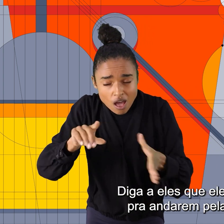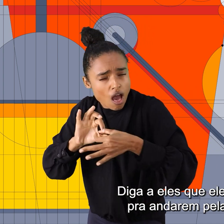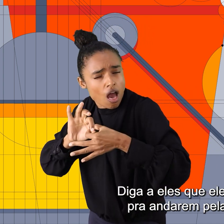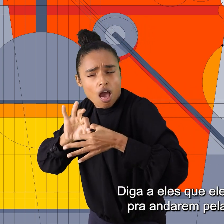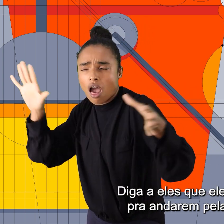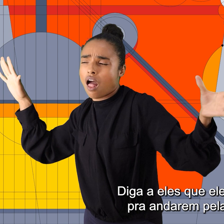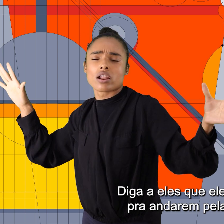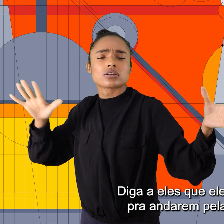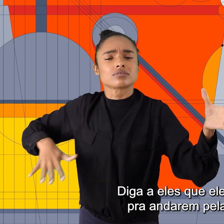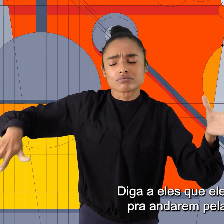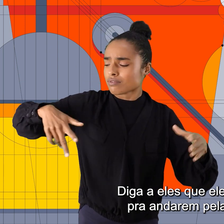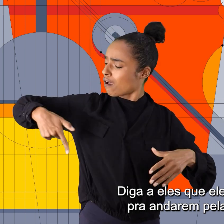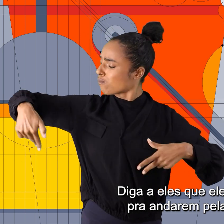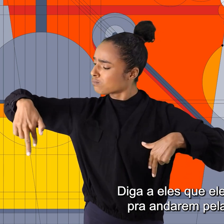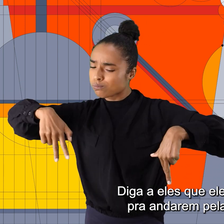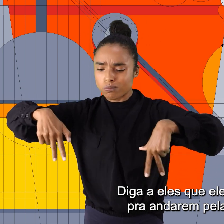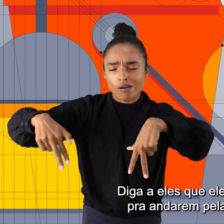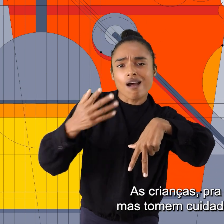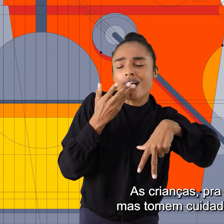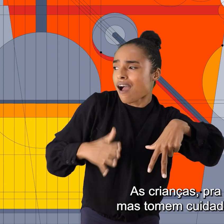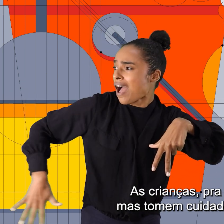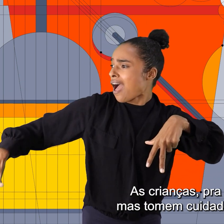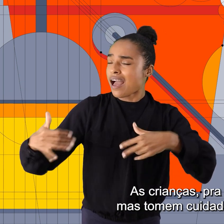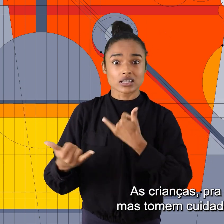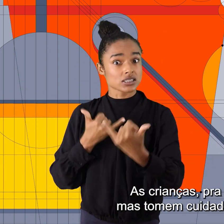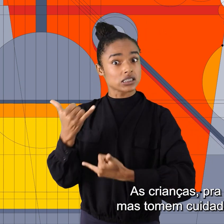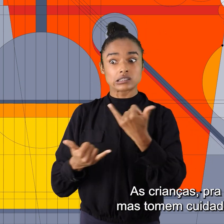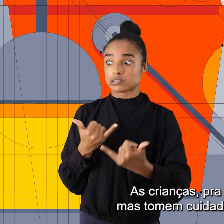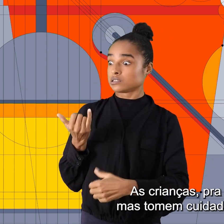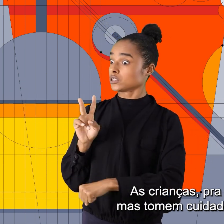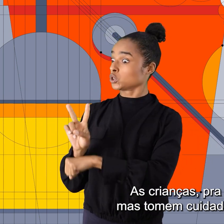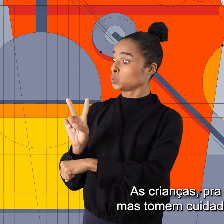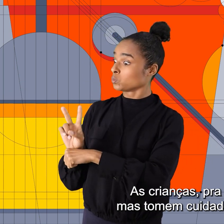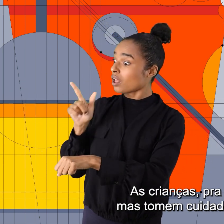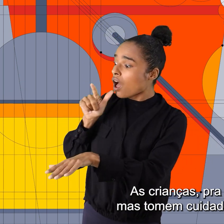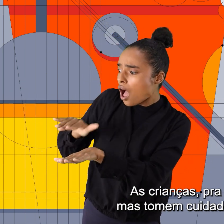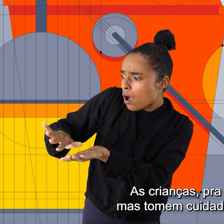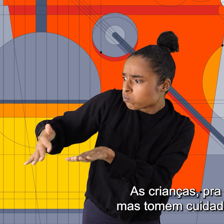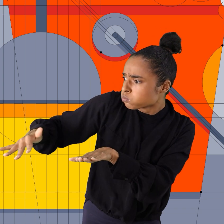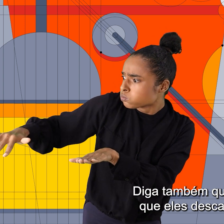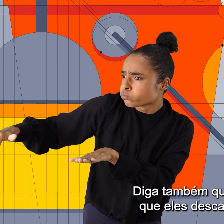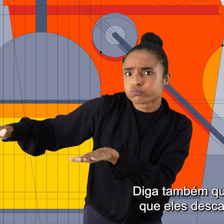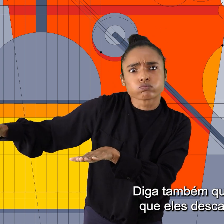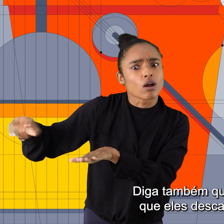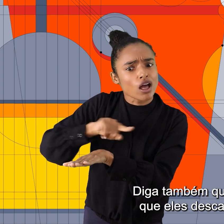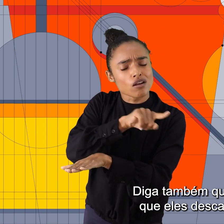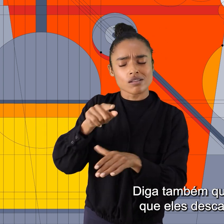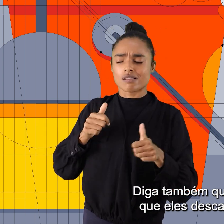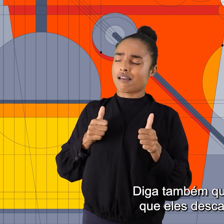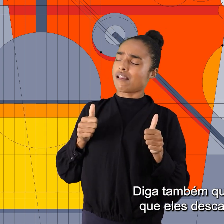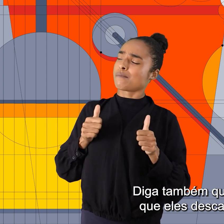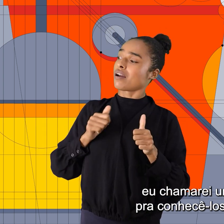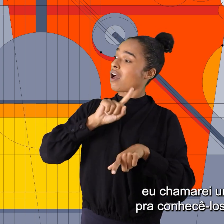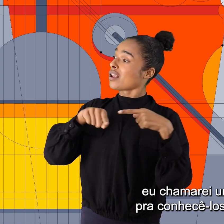que eles são livres para andarem pela fazenda, as crianças para brincar, mas tomem cuidado com o rio. Diga também que depois que